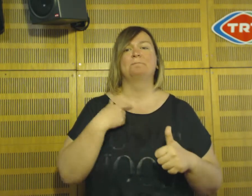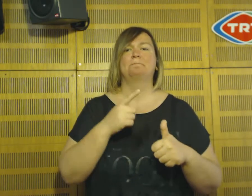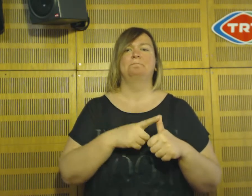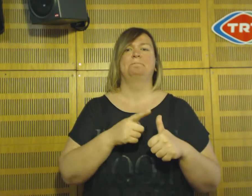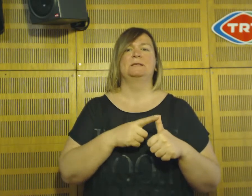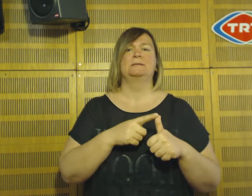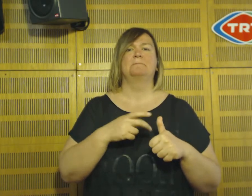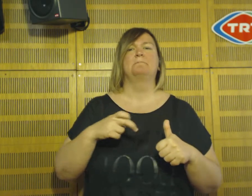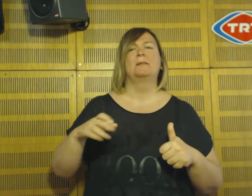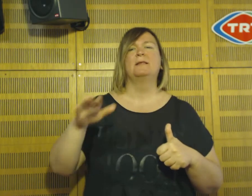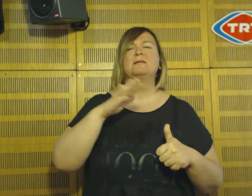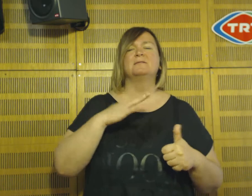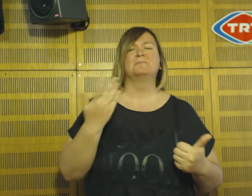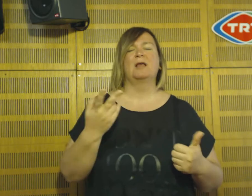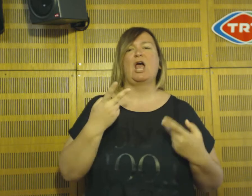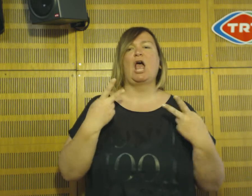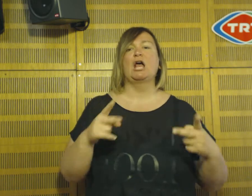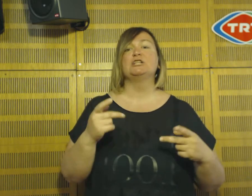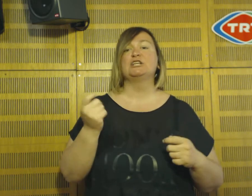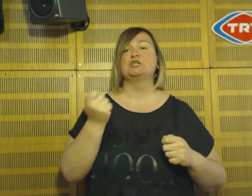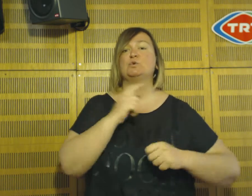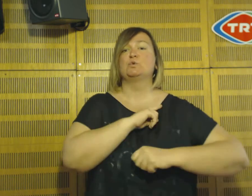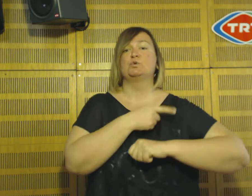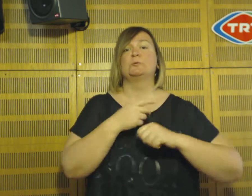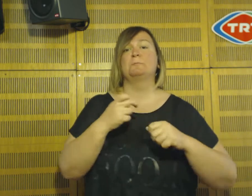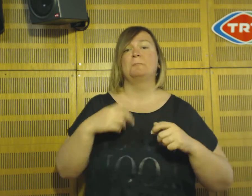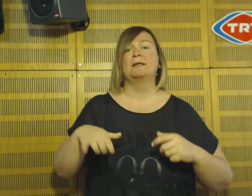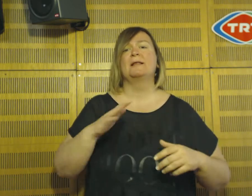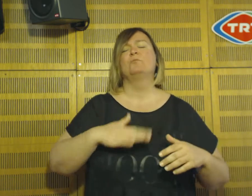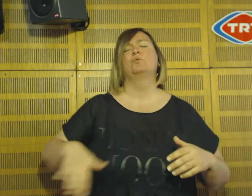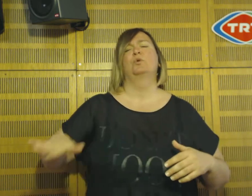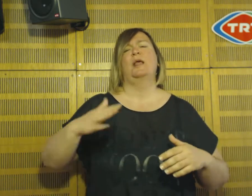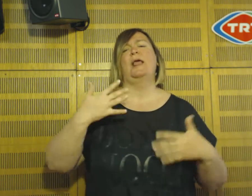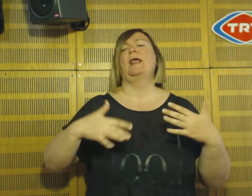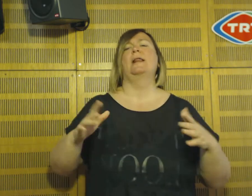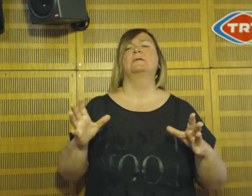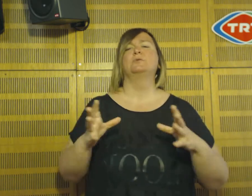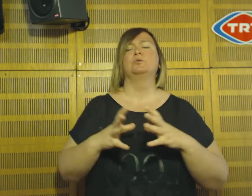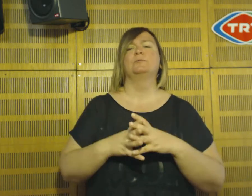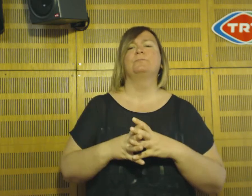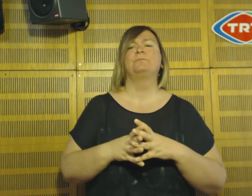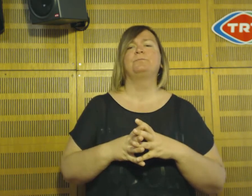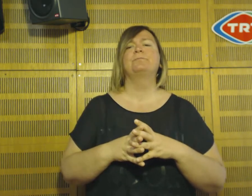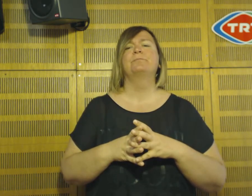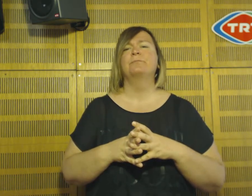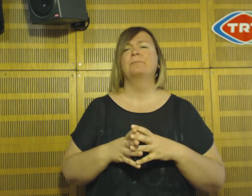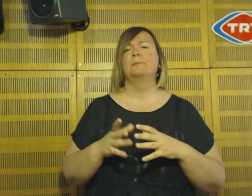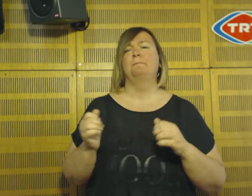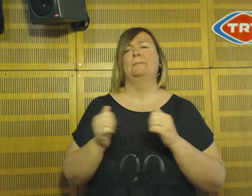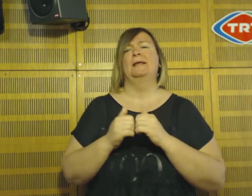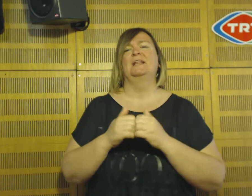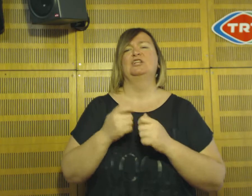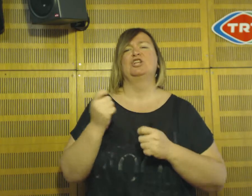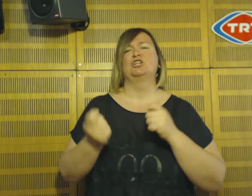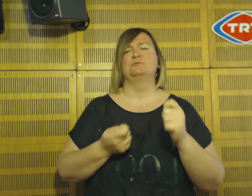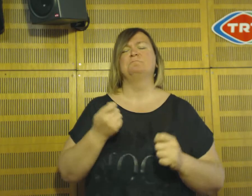piyasadır. Yani açık iş gücü piyasasıdır. Evet. Bütün engelli bireylerin yani birlikte çalışmasıdır açık iş